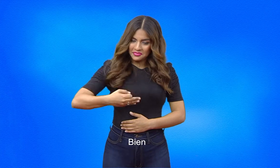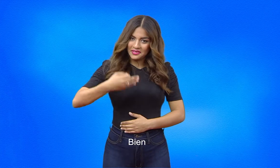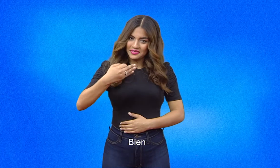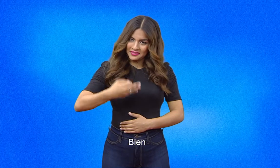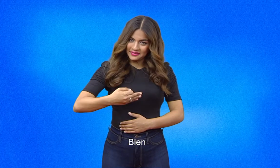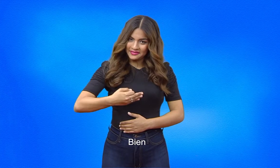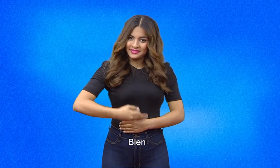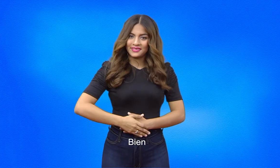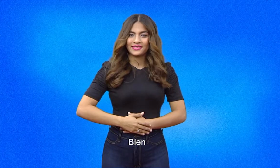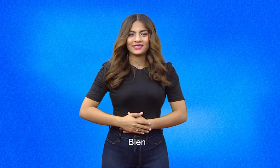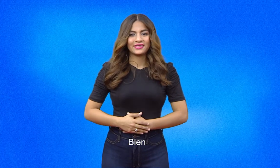Bien.